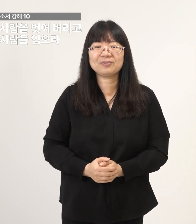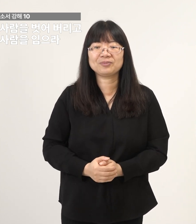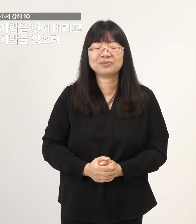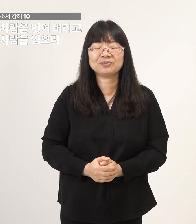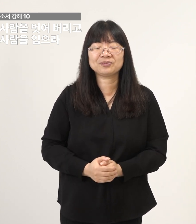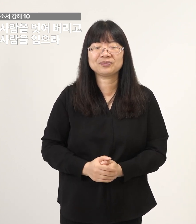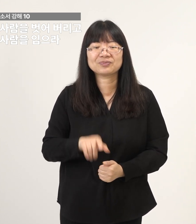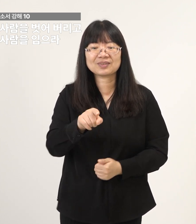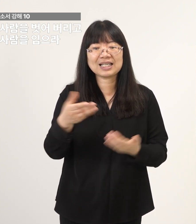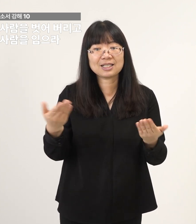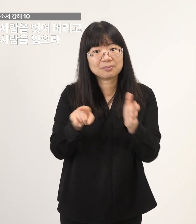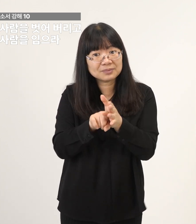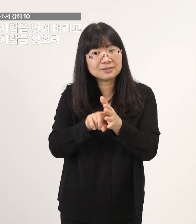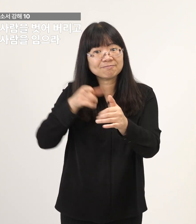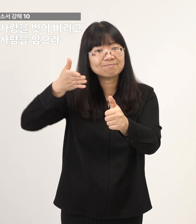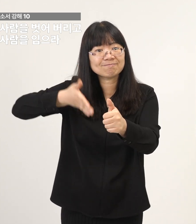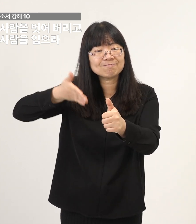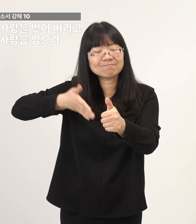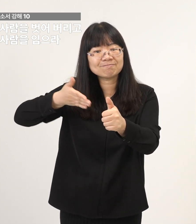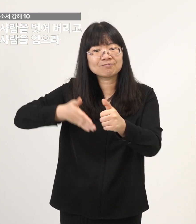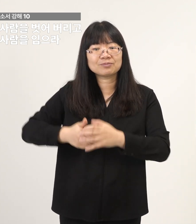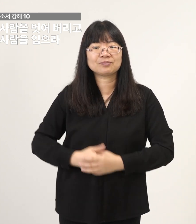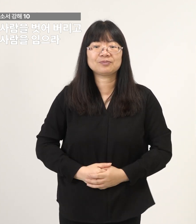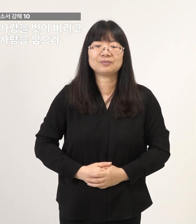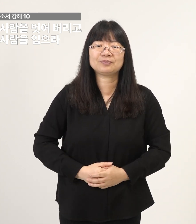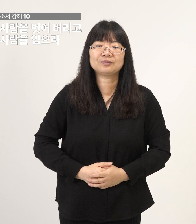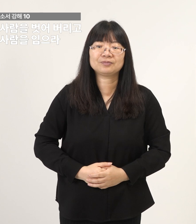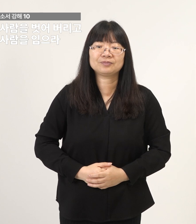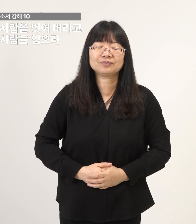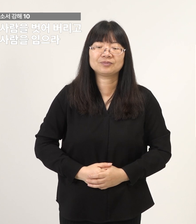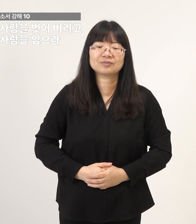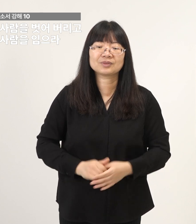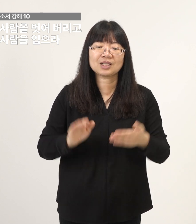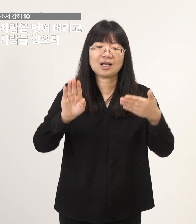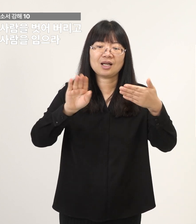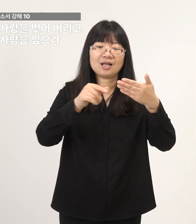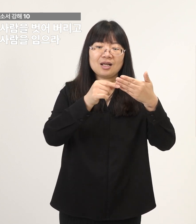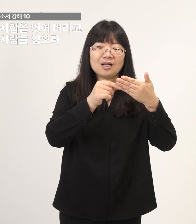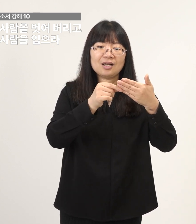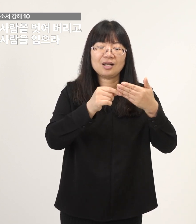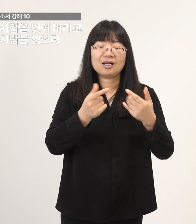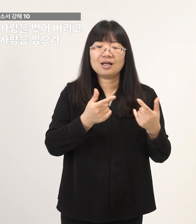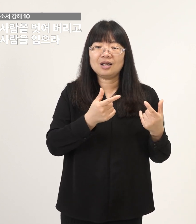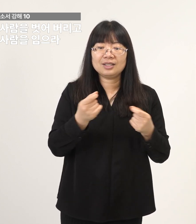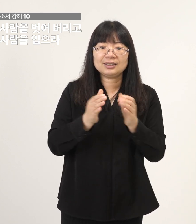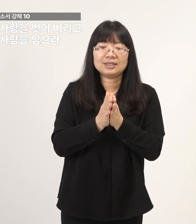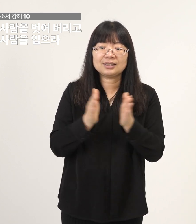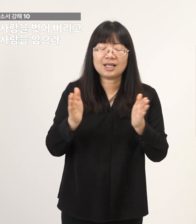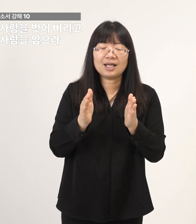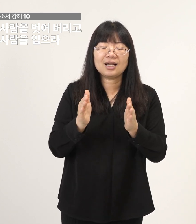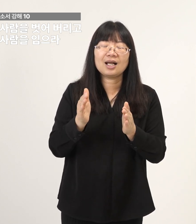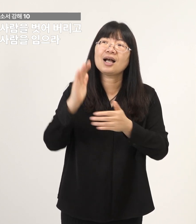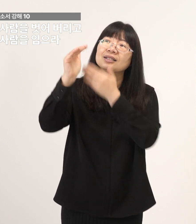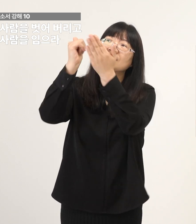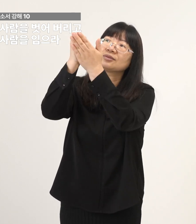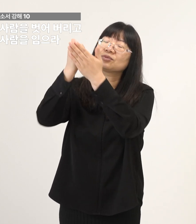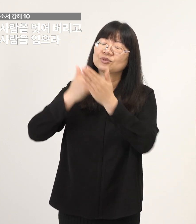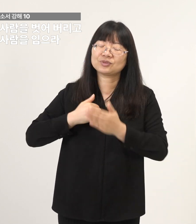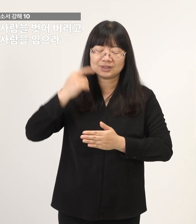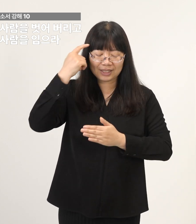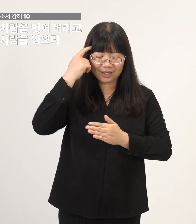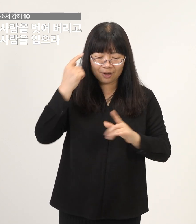이 사실을 믿으시기 바랍니다. 9번째, 다 같이 시작. 그분이 우리의